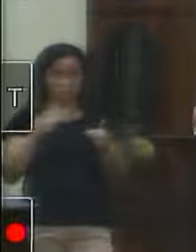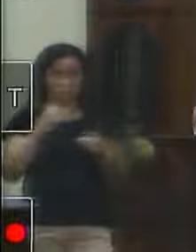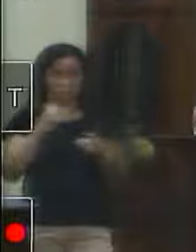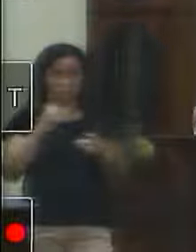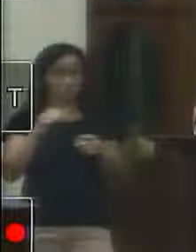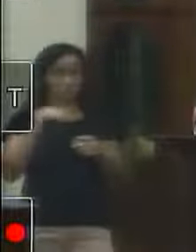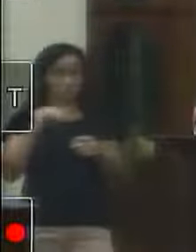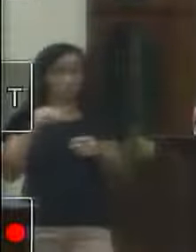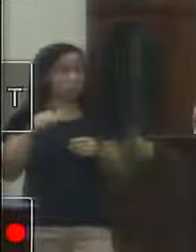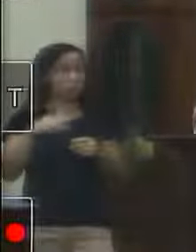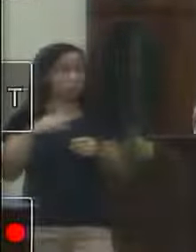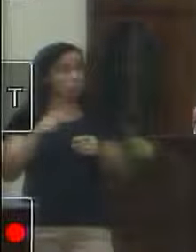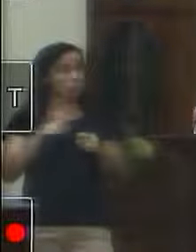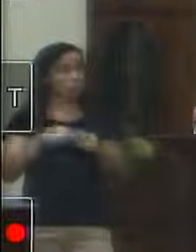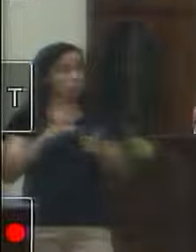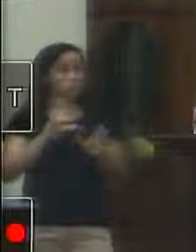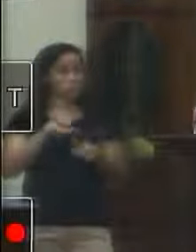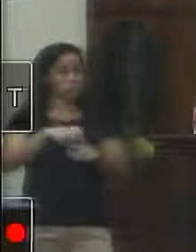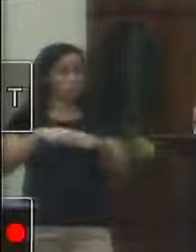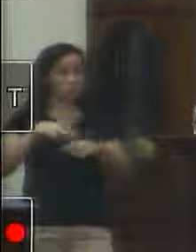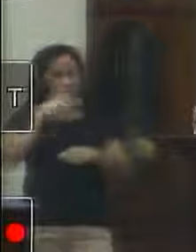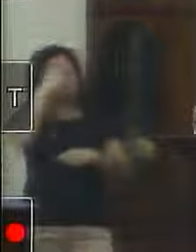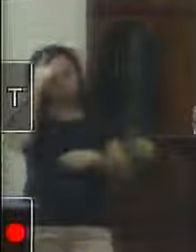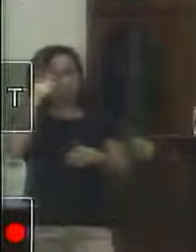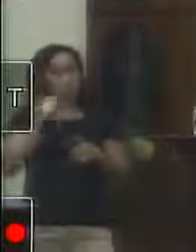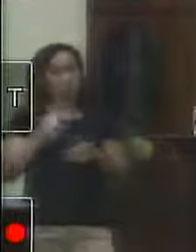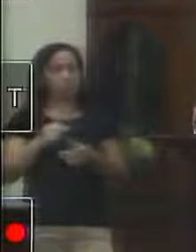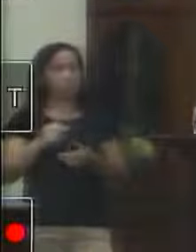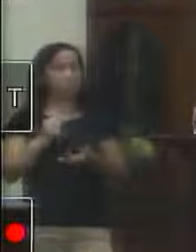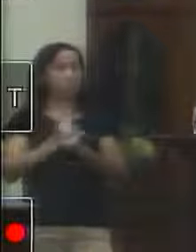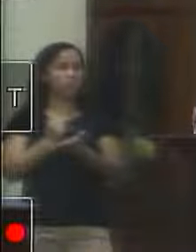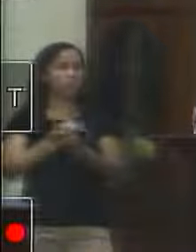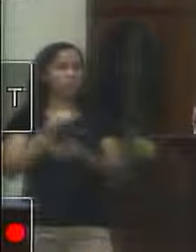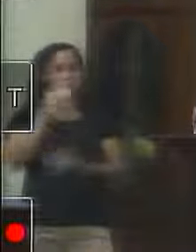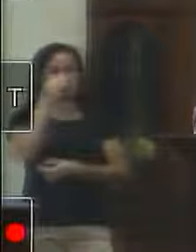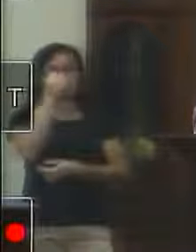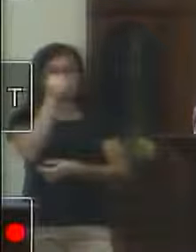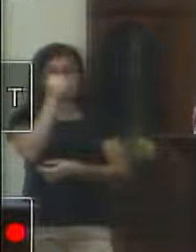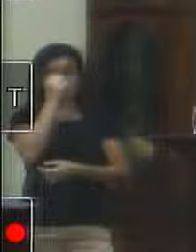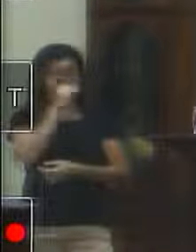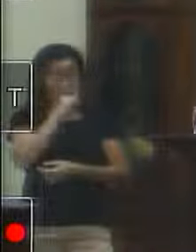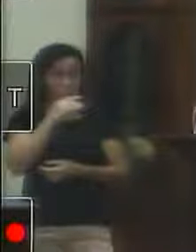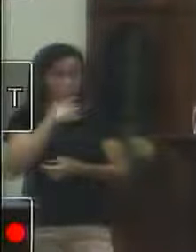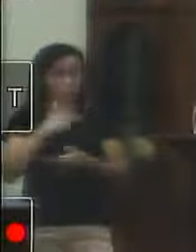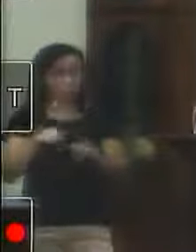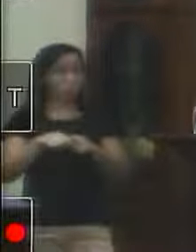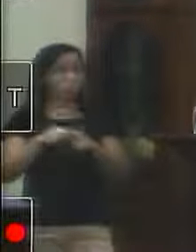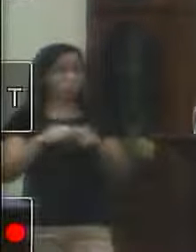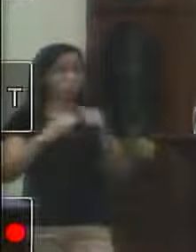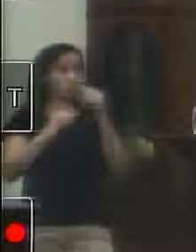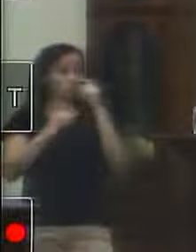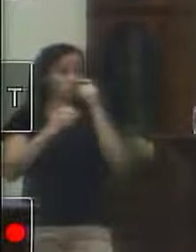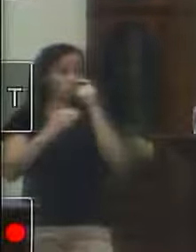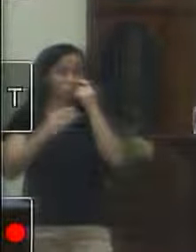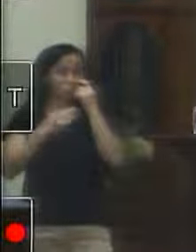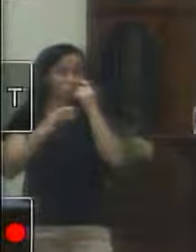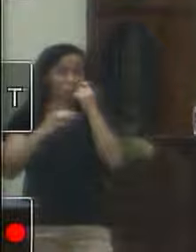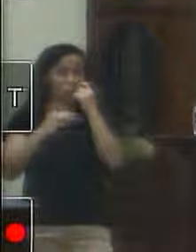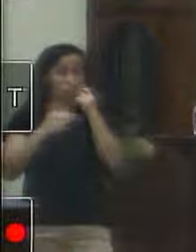Por isso, essas pessoas foram multadas. Inclusive, eu trouxe o decreto aqui para se alguém quiser comparar o decreto de 2019